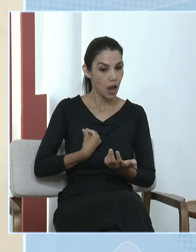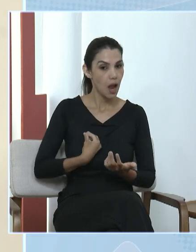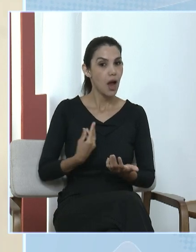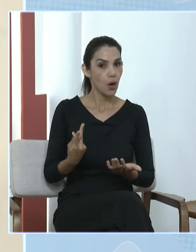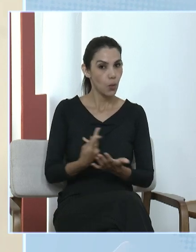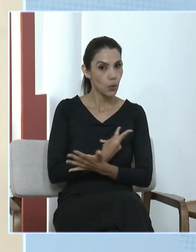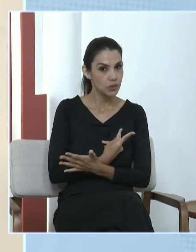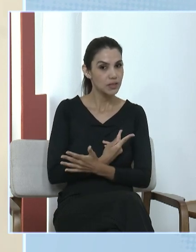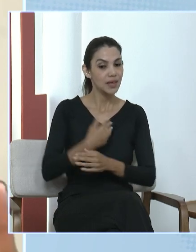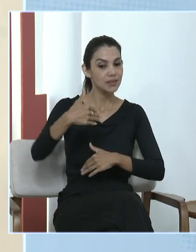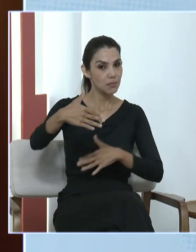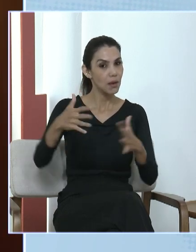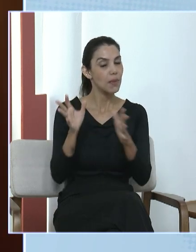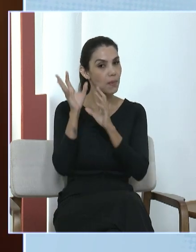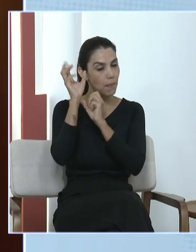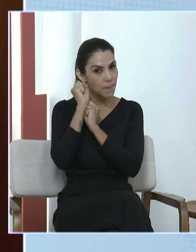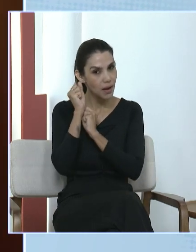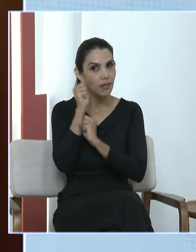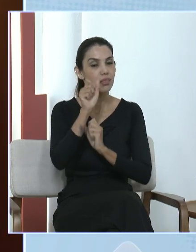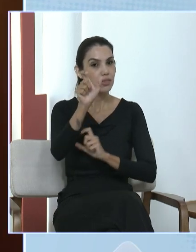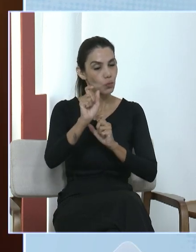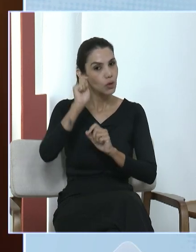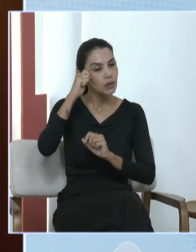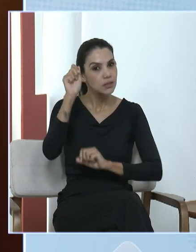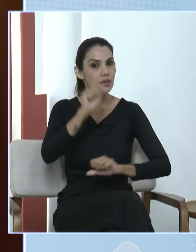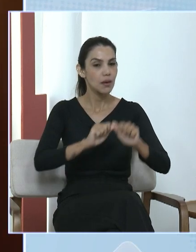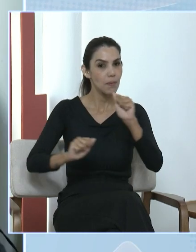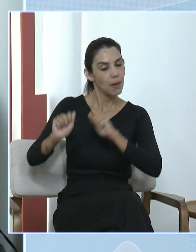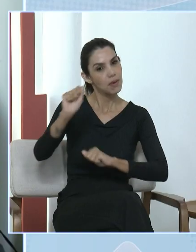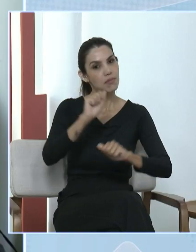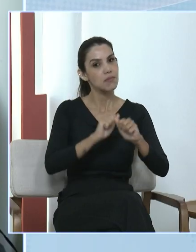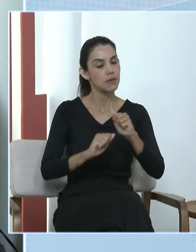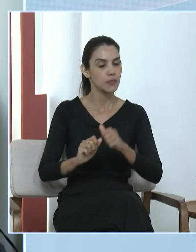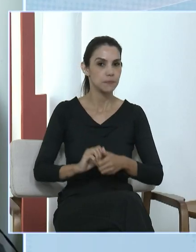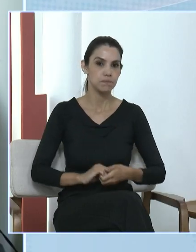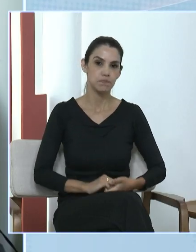e arquitetônica do quarto, mas com a desvalorização do trabalho.